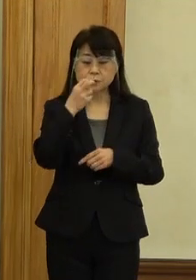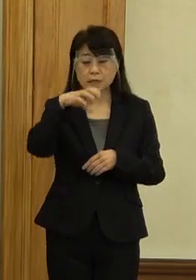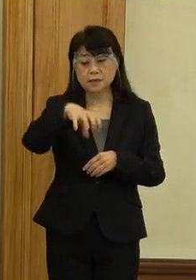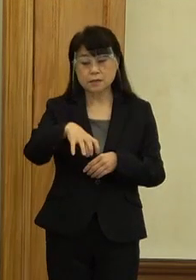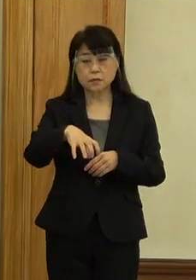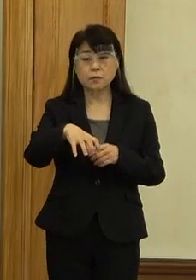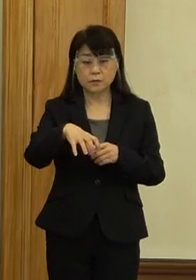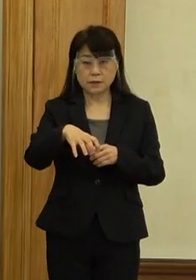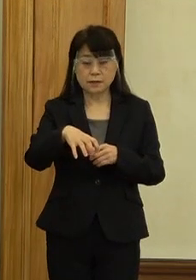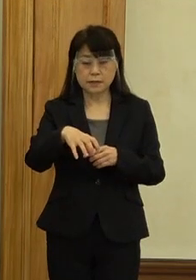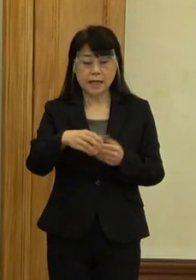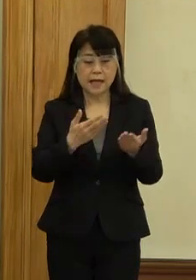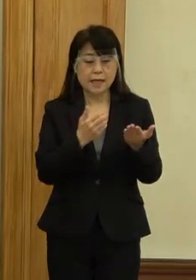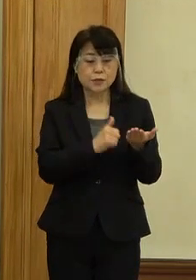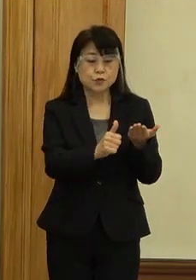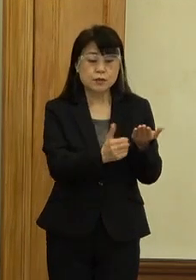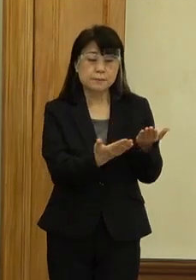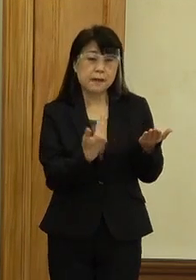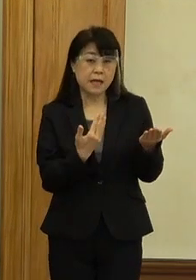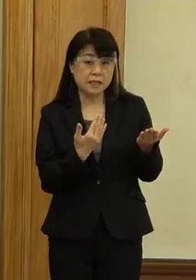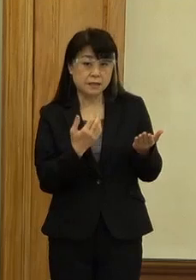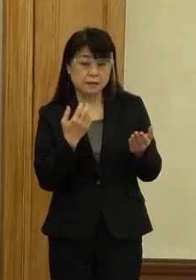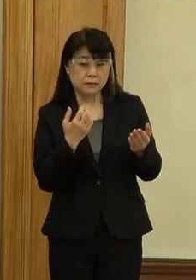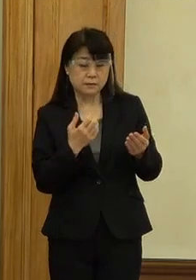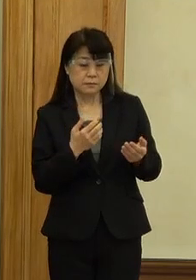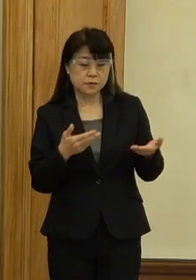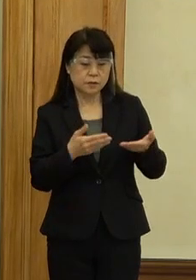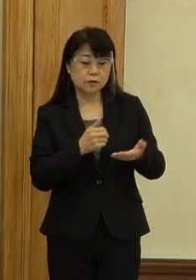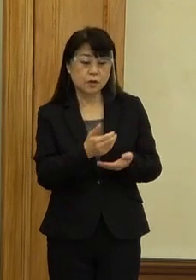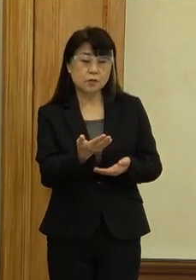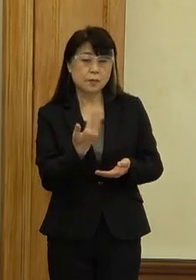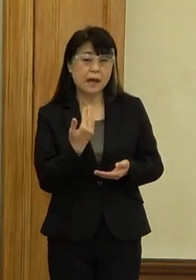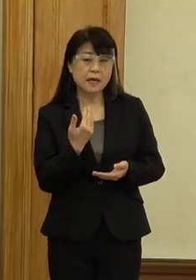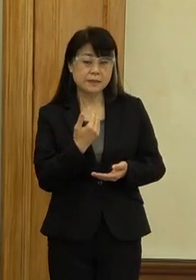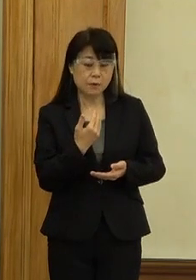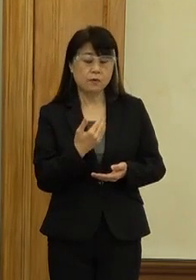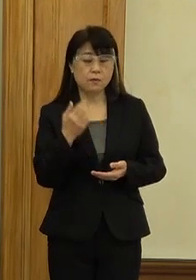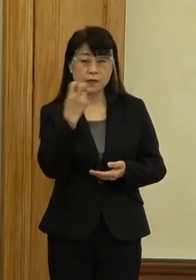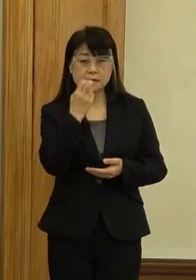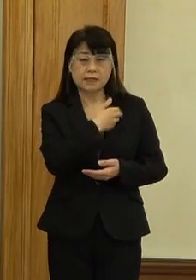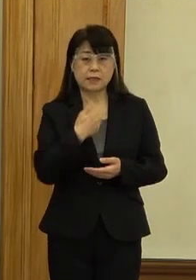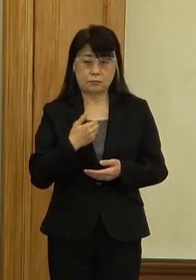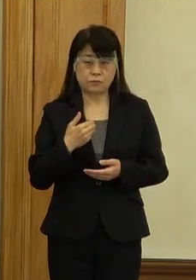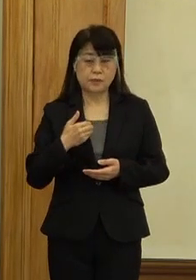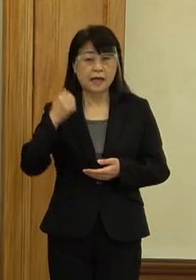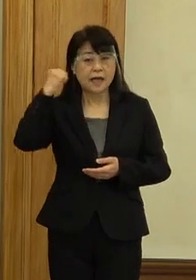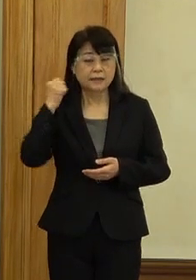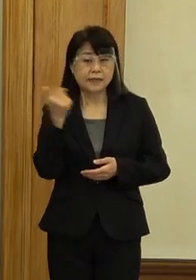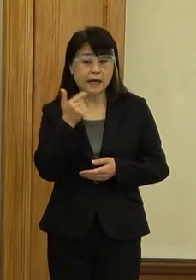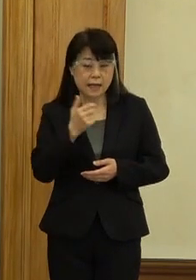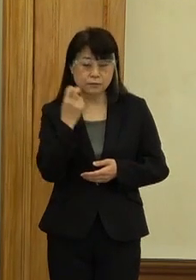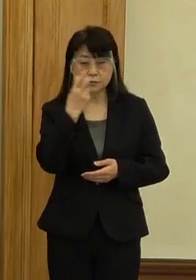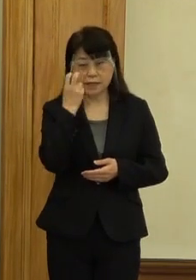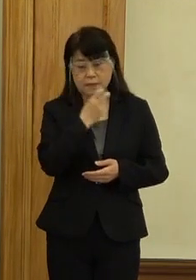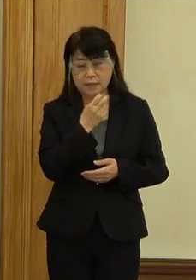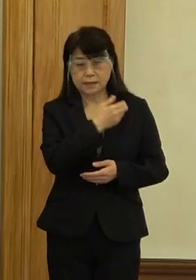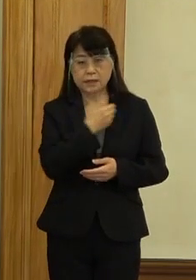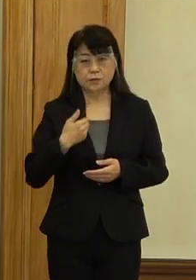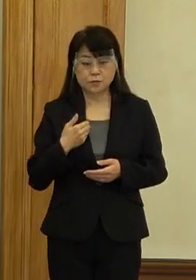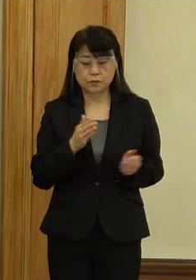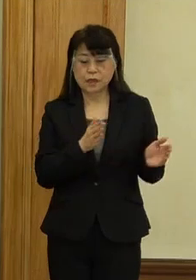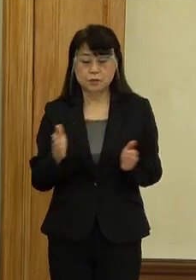ですが出勤前にもご利用いただけるよう早朝時間帯での検査を実施していくこととしています。準備を進めています